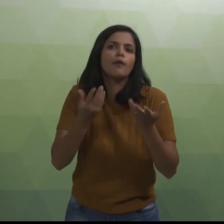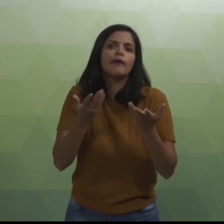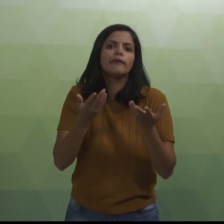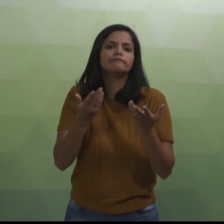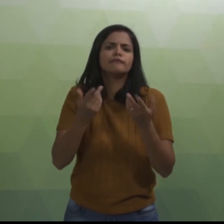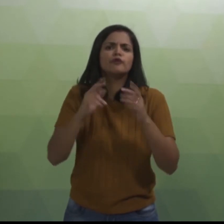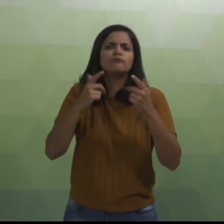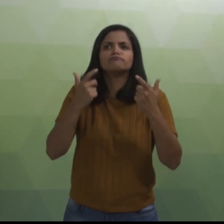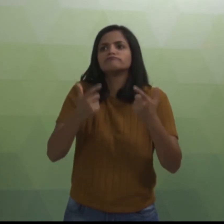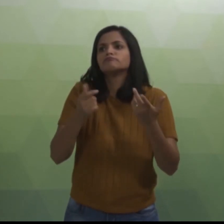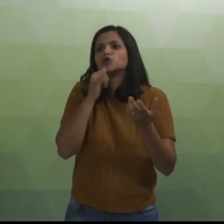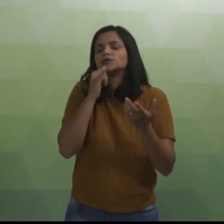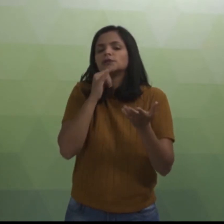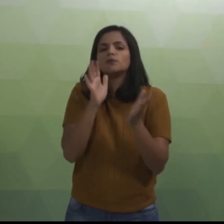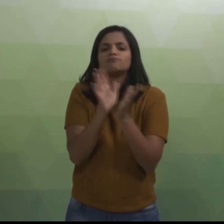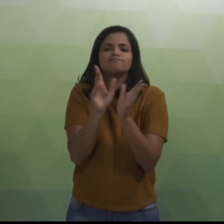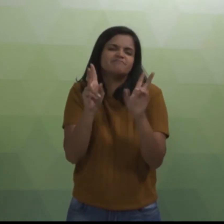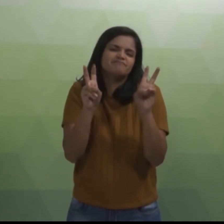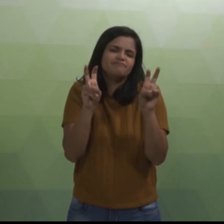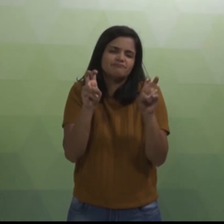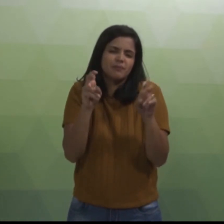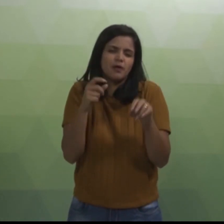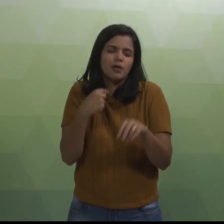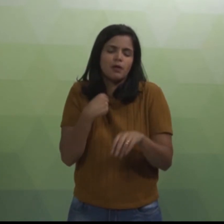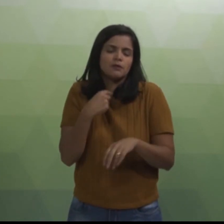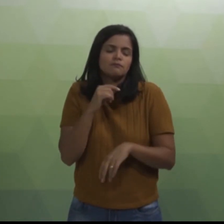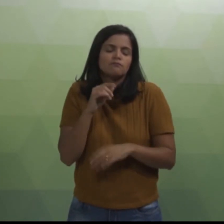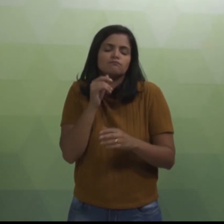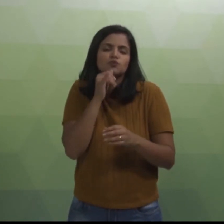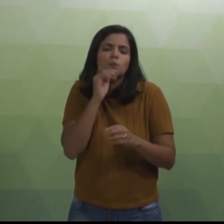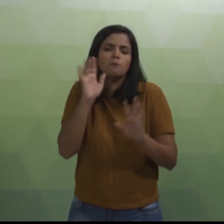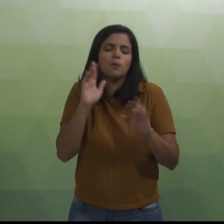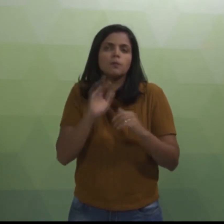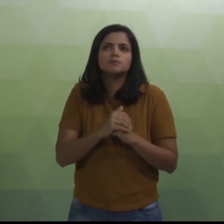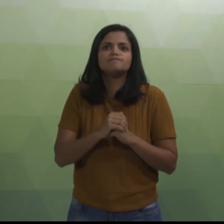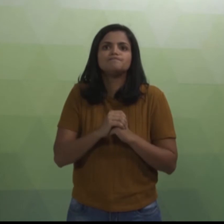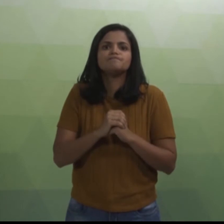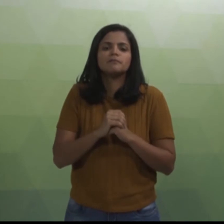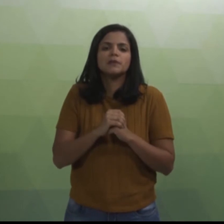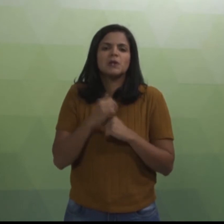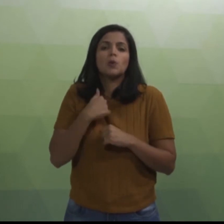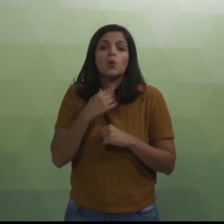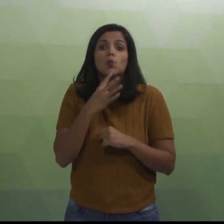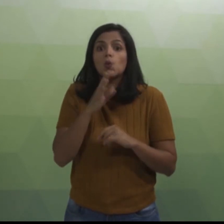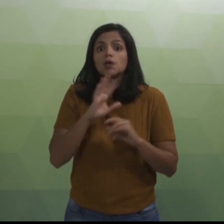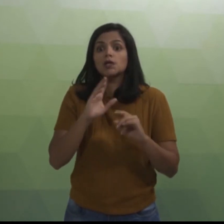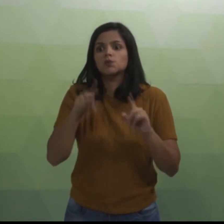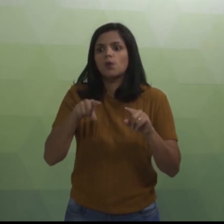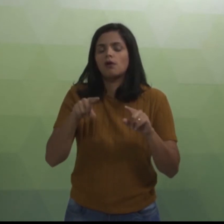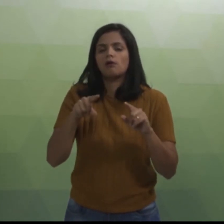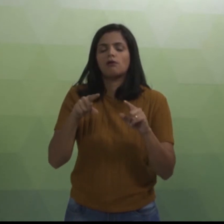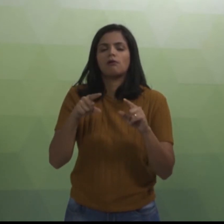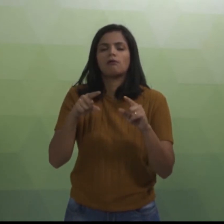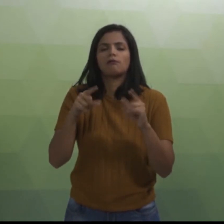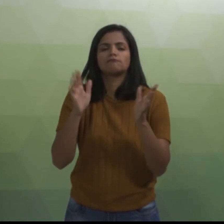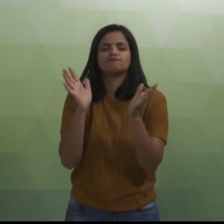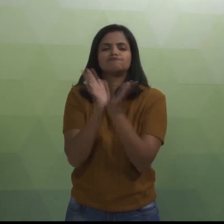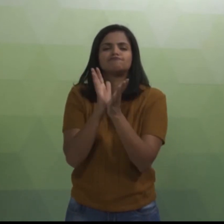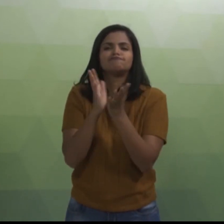espaço. Não posso inventar, criar aleatoriamente sem conhecimento, não. Por exemplo, se eu não